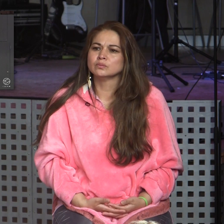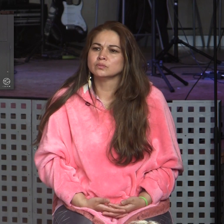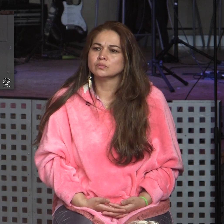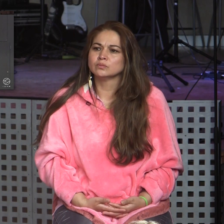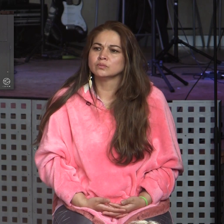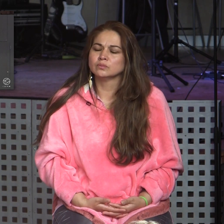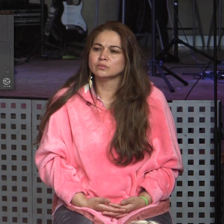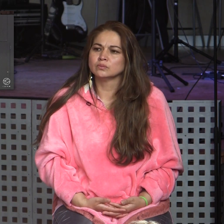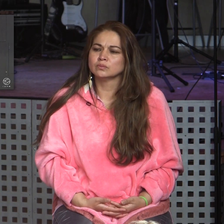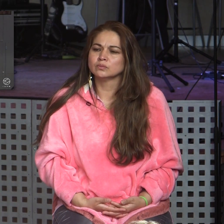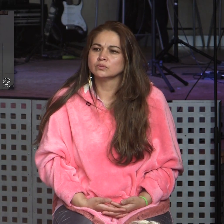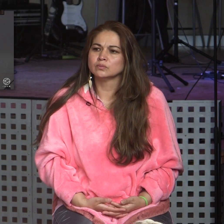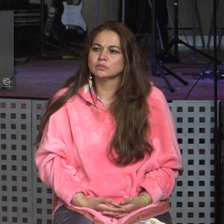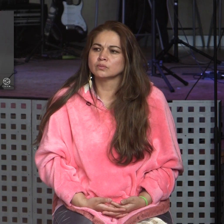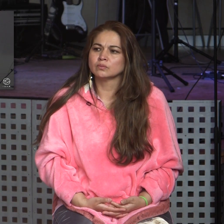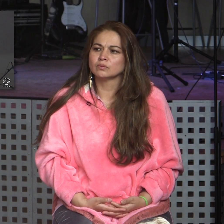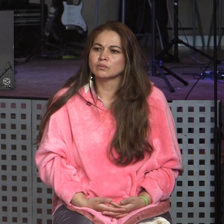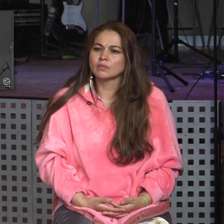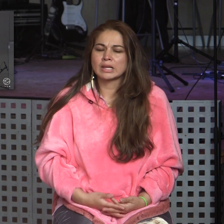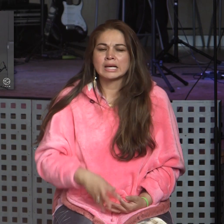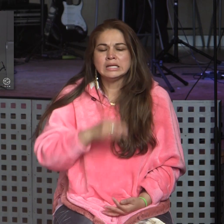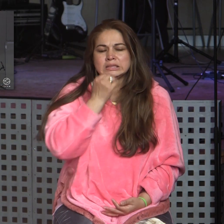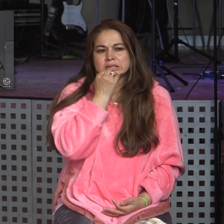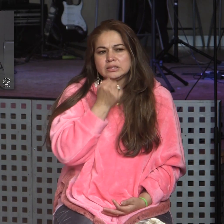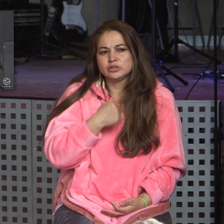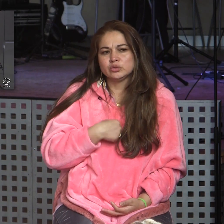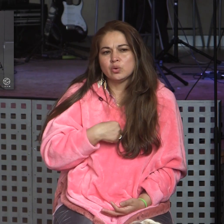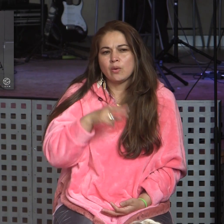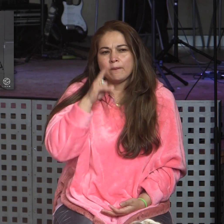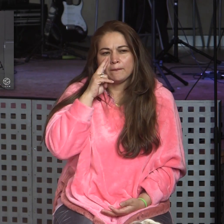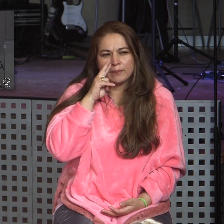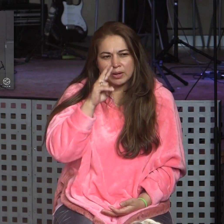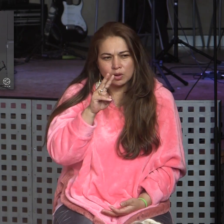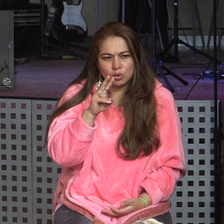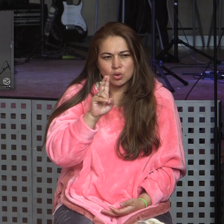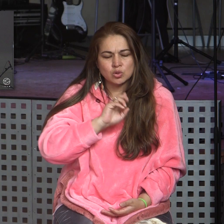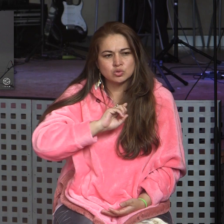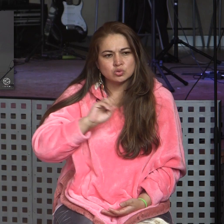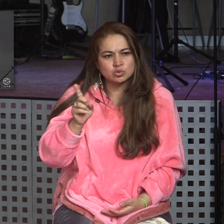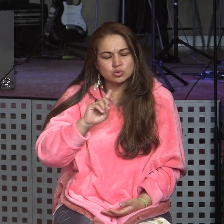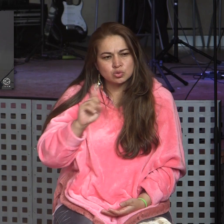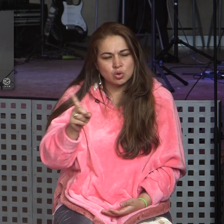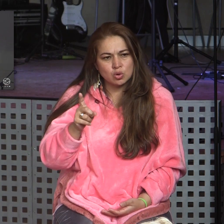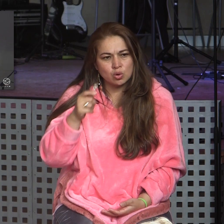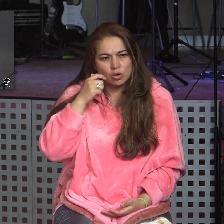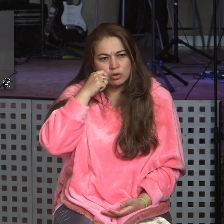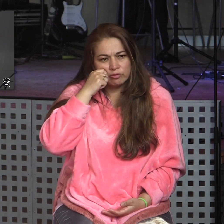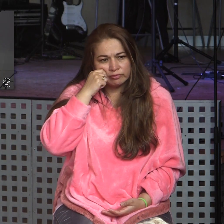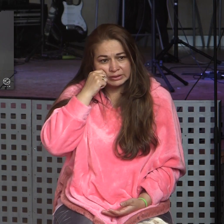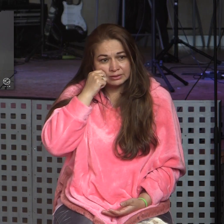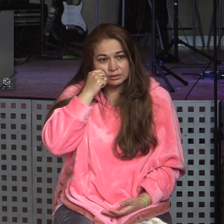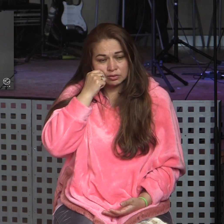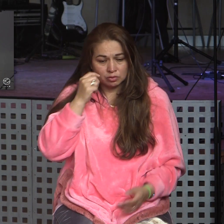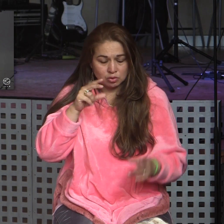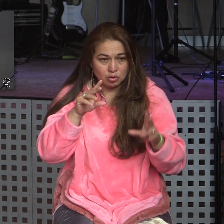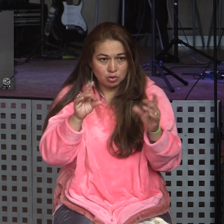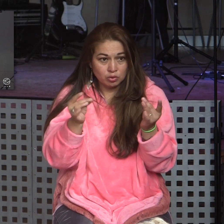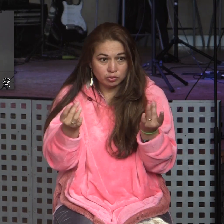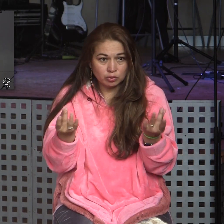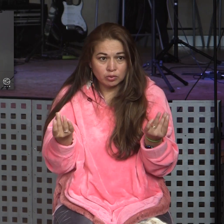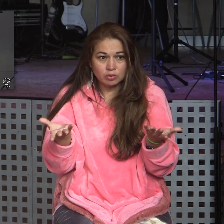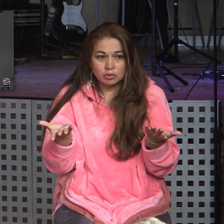Cuando uno solamente ve lo visible, se fija en lo que se ve,